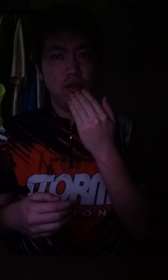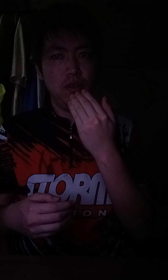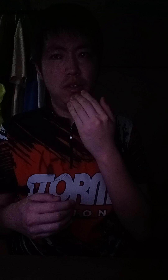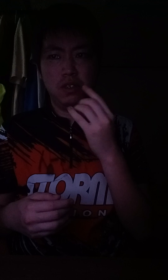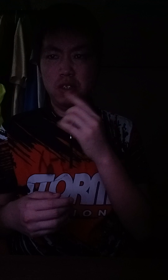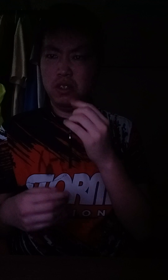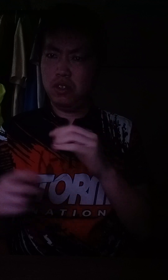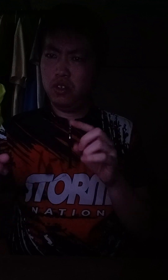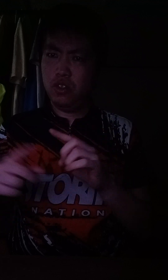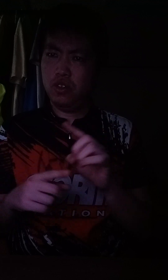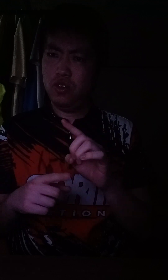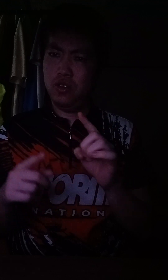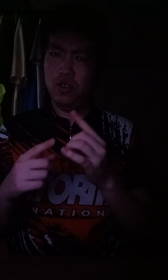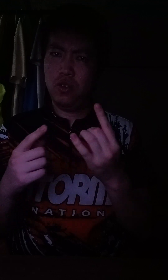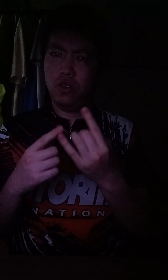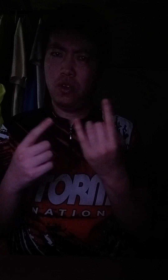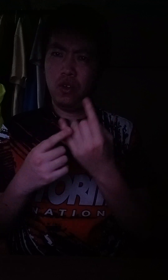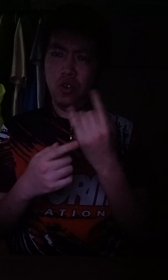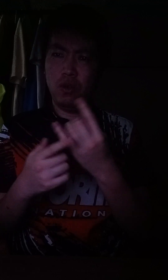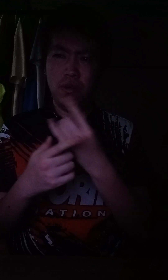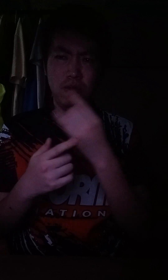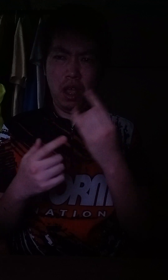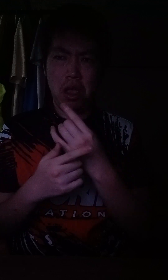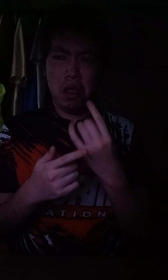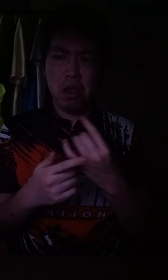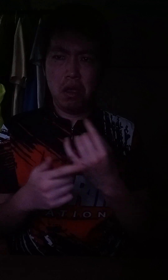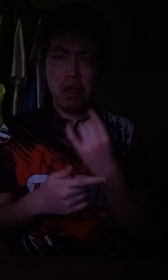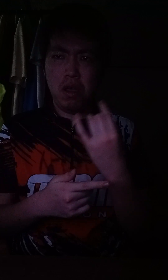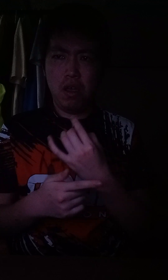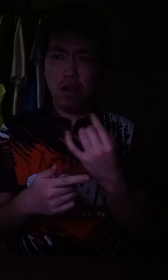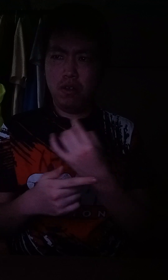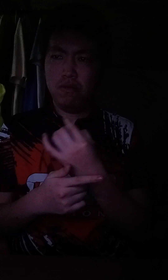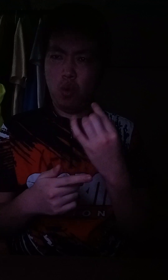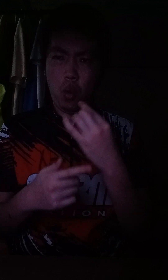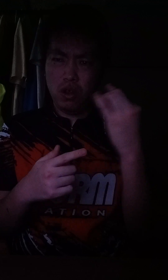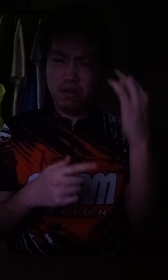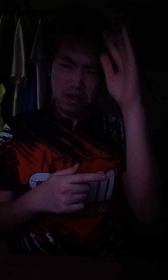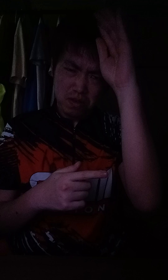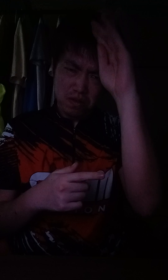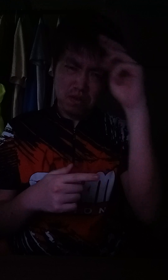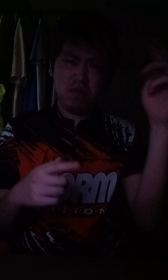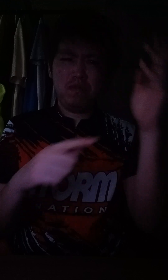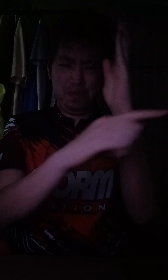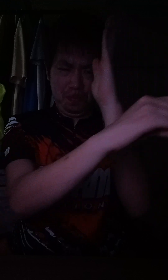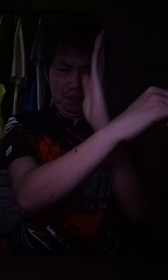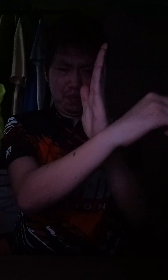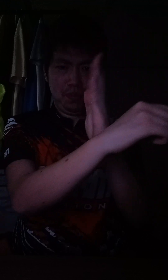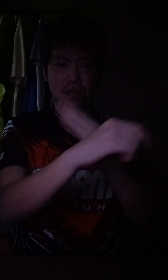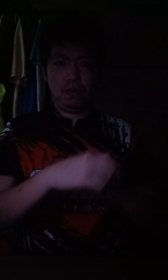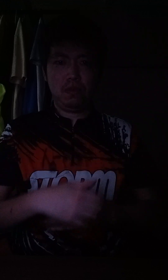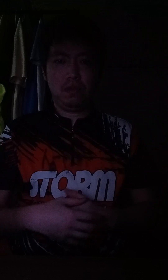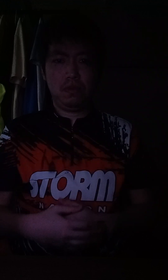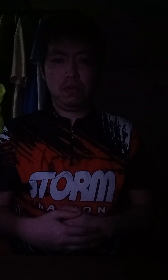영양을 생각해서라도 고루 먹으면 좋을 텐데 현아의 고집은 꺾을 수가 없습니다. 야, 김치도 못 먹고 이게 뭐야?